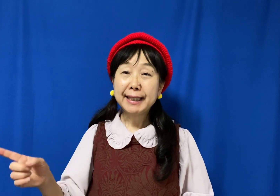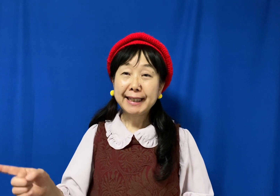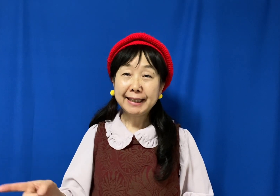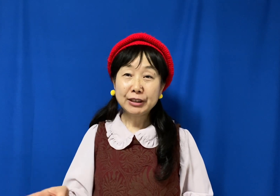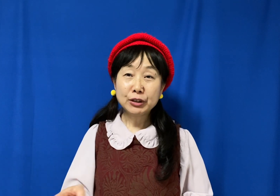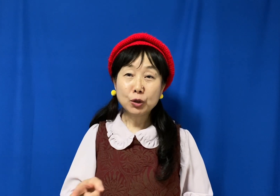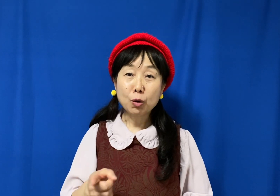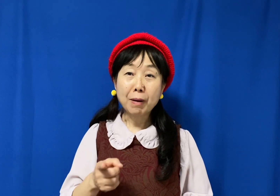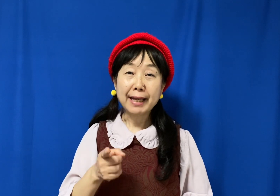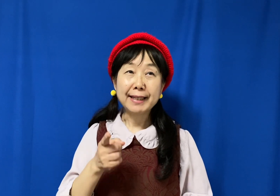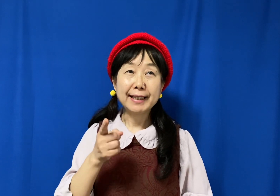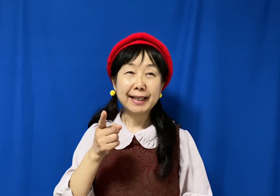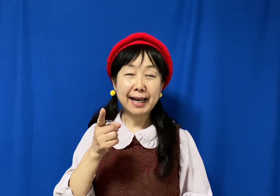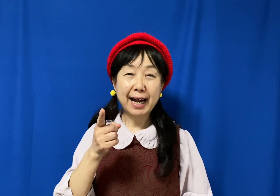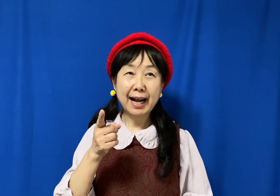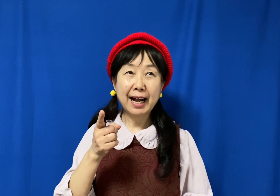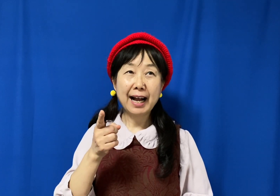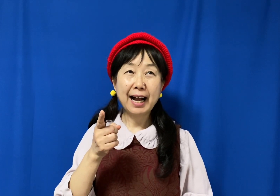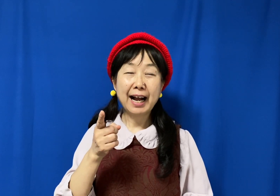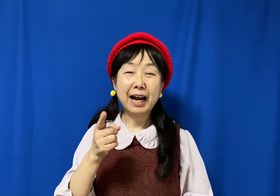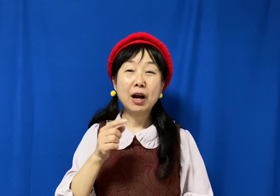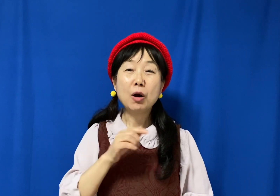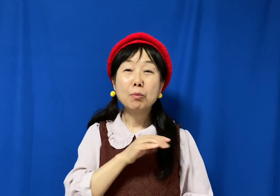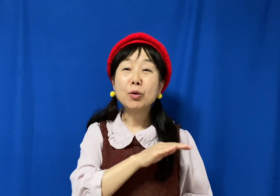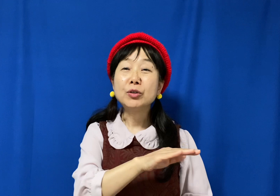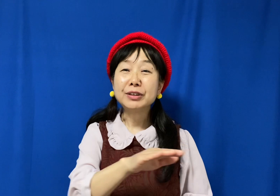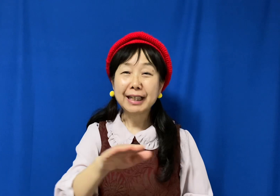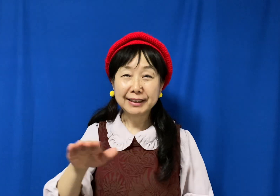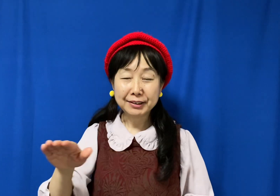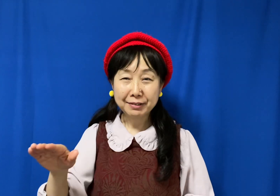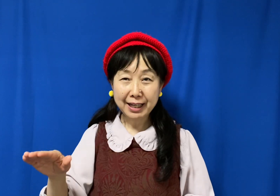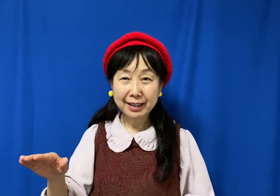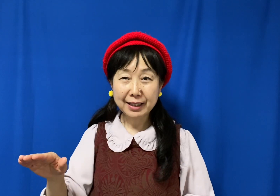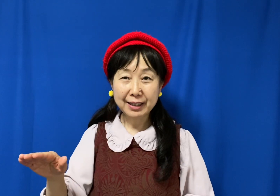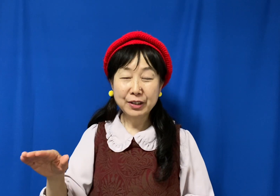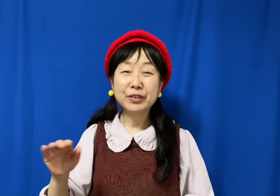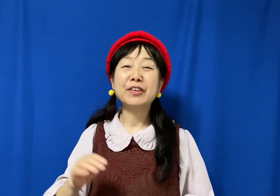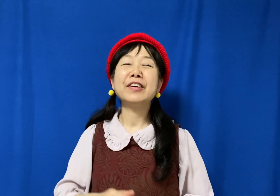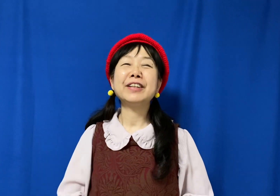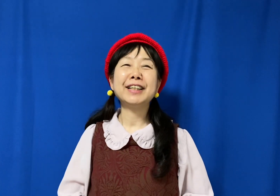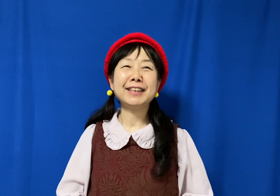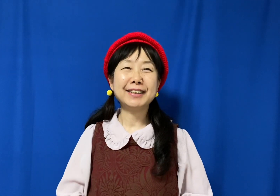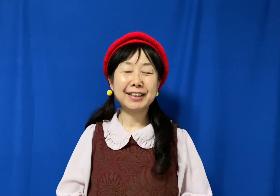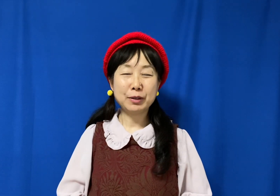いつの間にか僕たちはっていうところなんですけども、